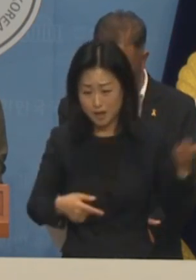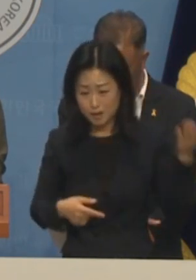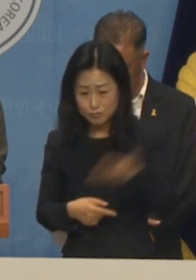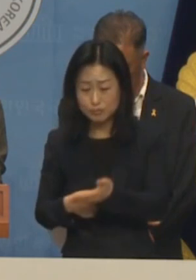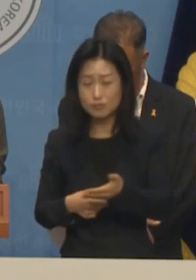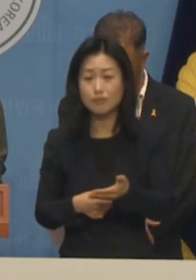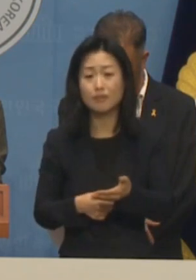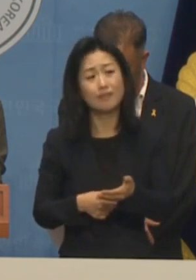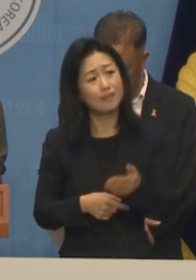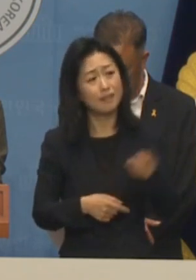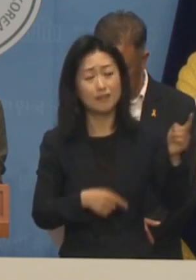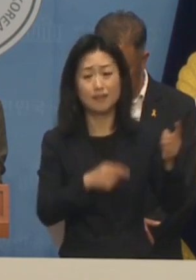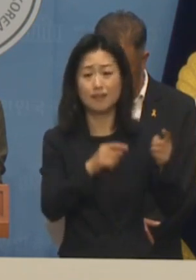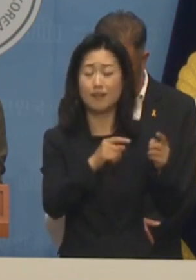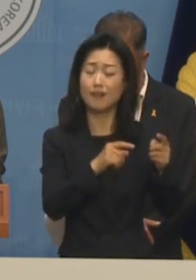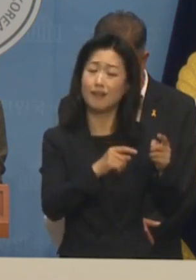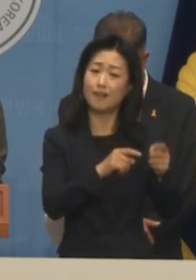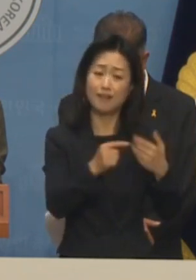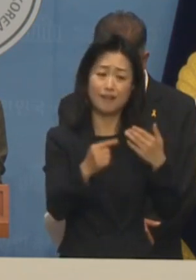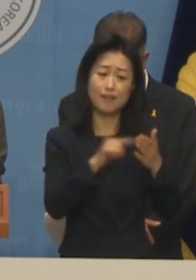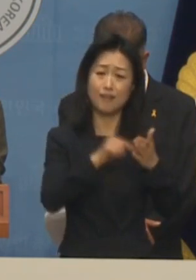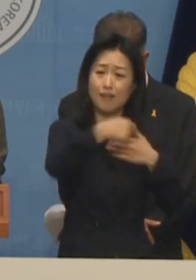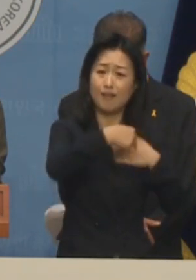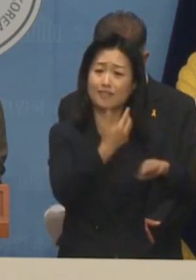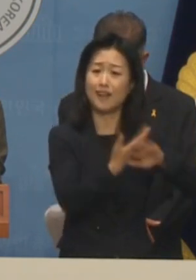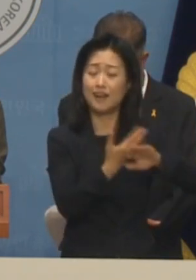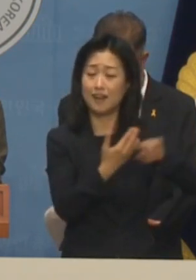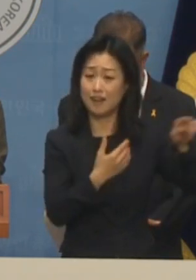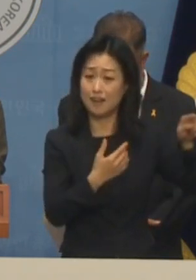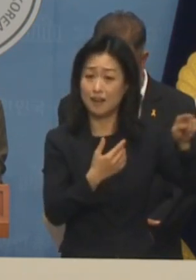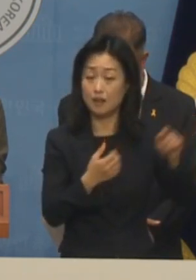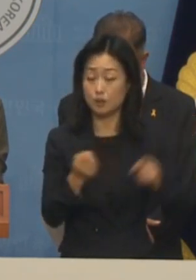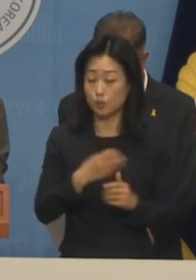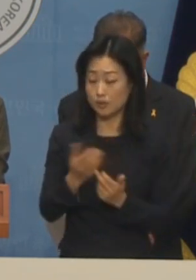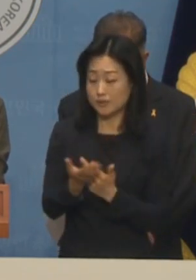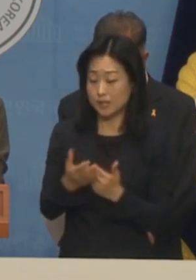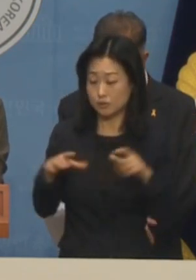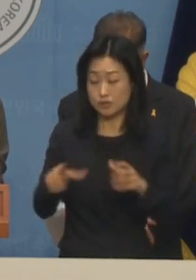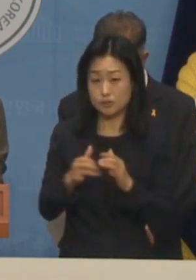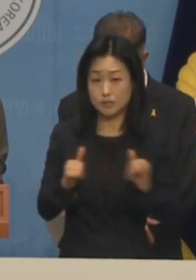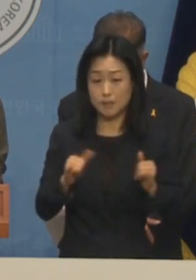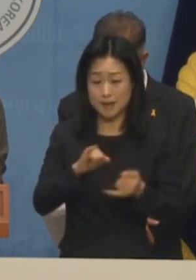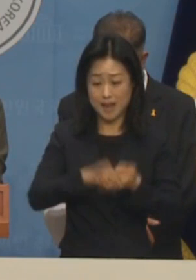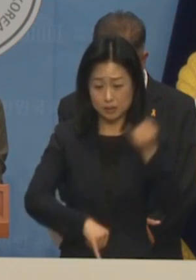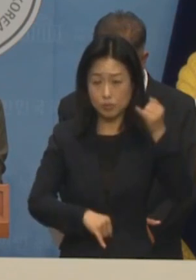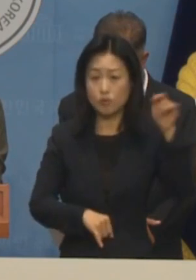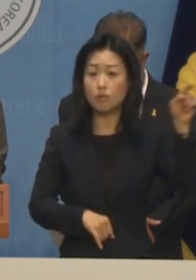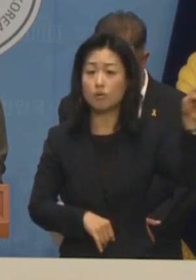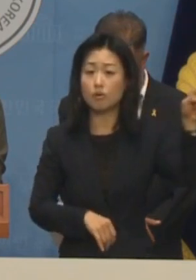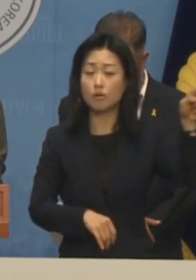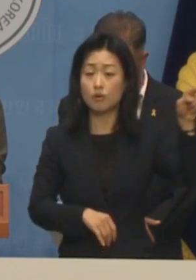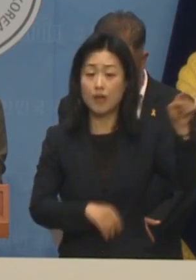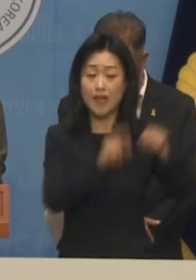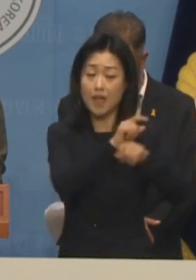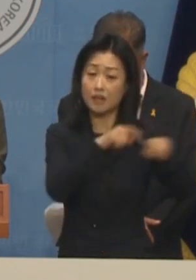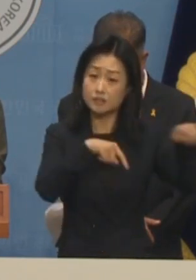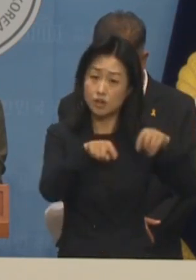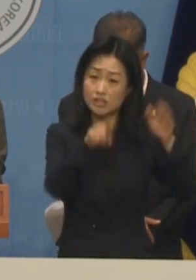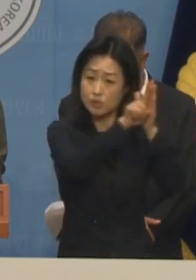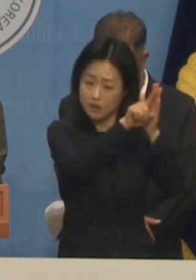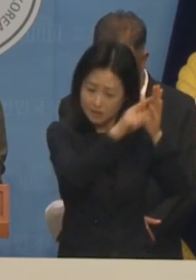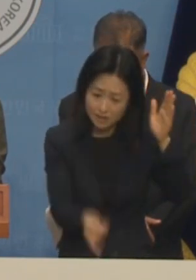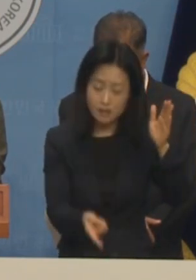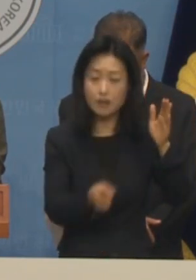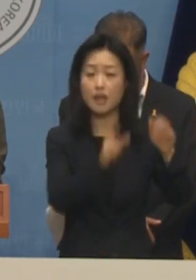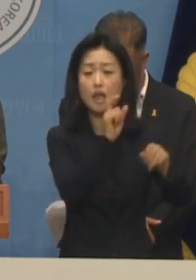제2공항 기본계획 고시의 일반 강행은 도민과 약속을 어기고 행정에 대한 국민의 신뢰를 실추시키는